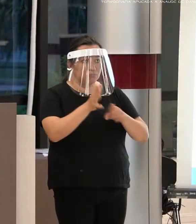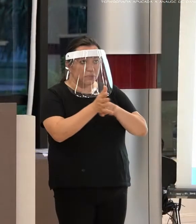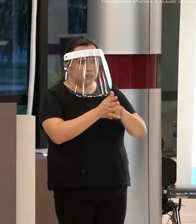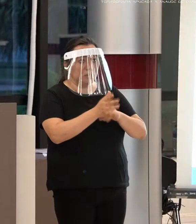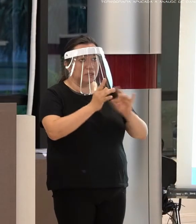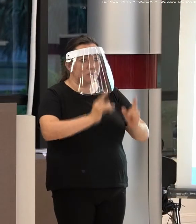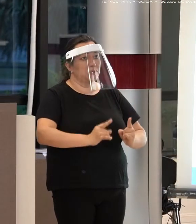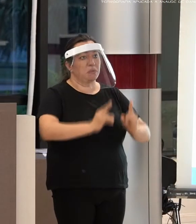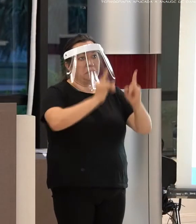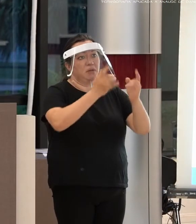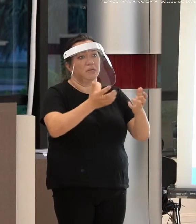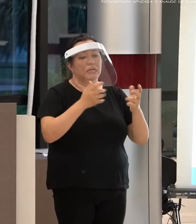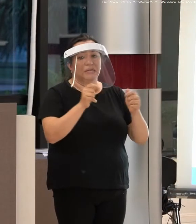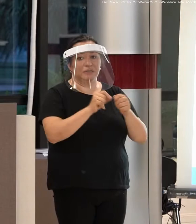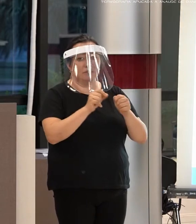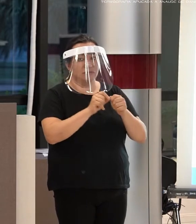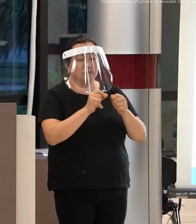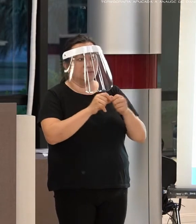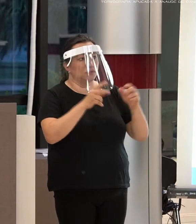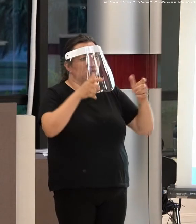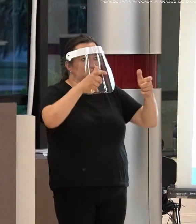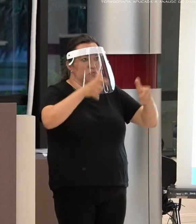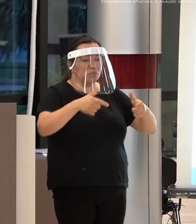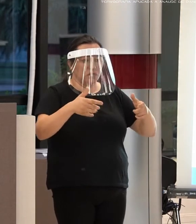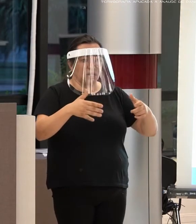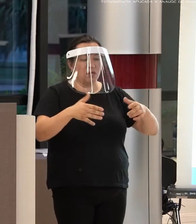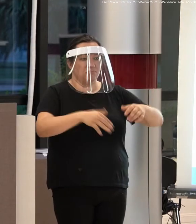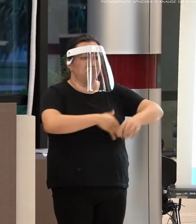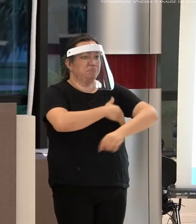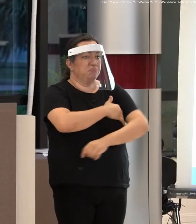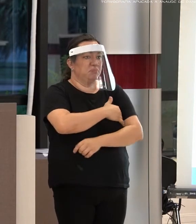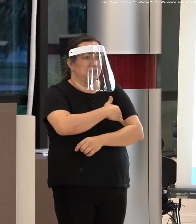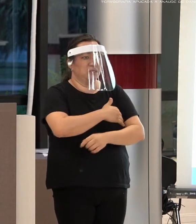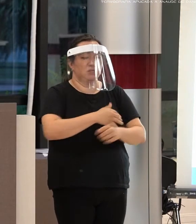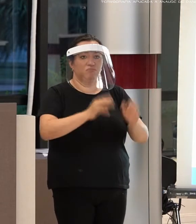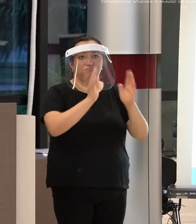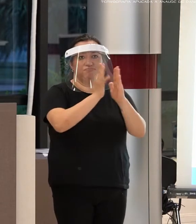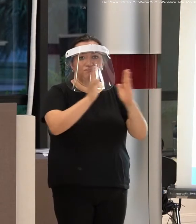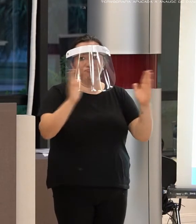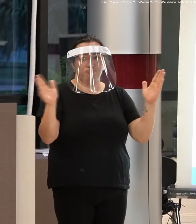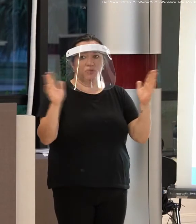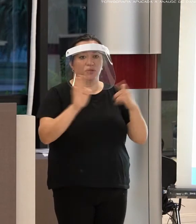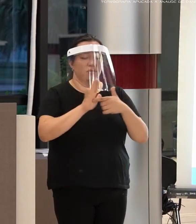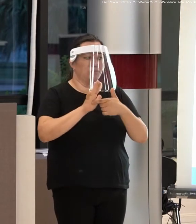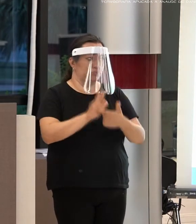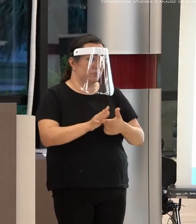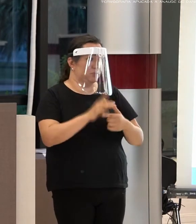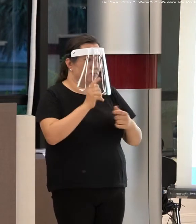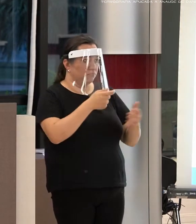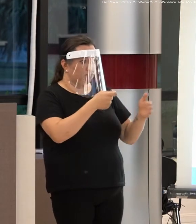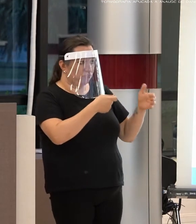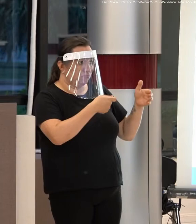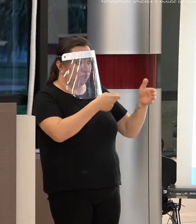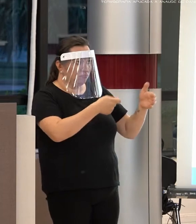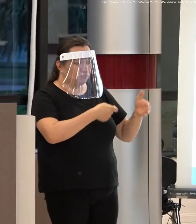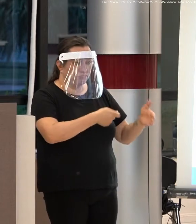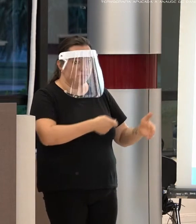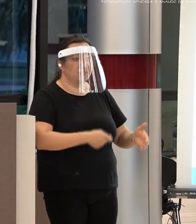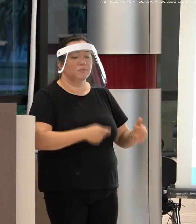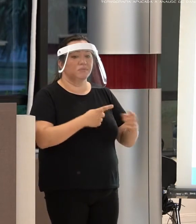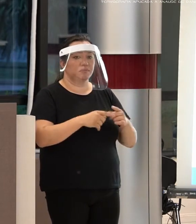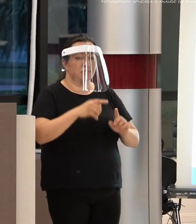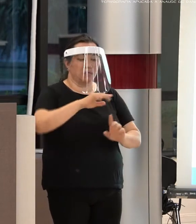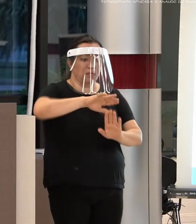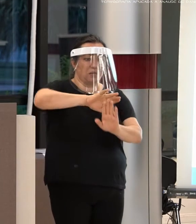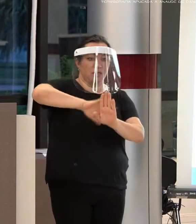queriam colocar o arquivo morto. Então eu mostrei para eles, através da inspeção do prédio, principalmente